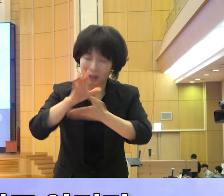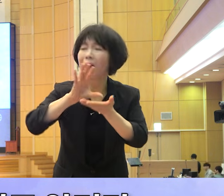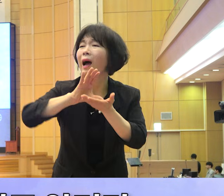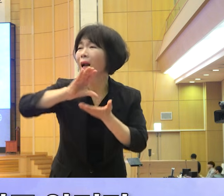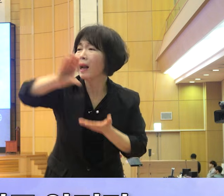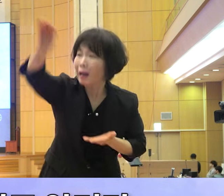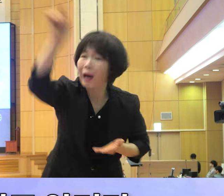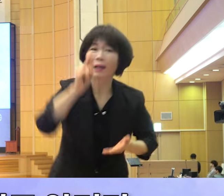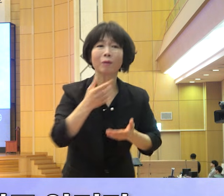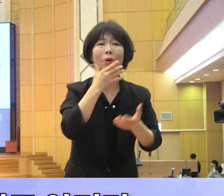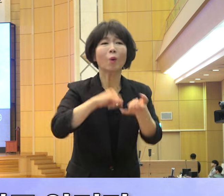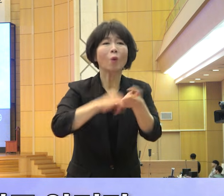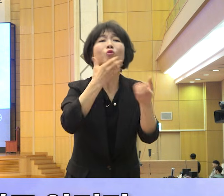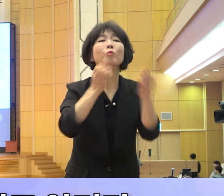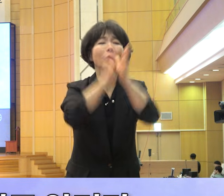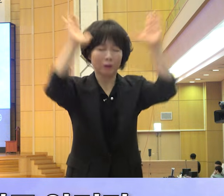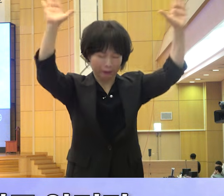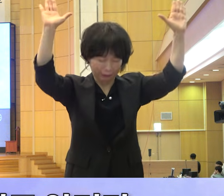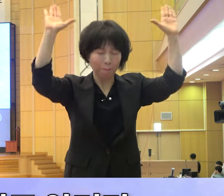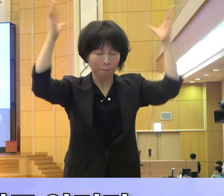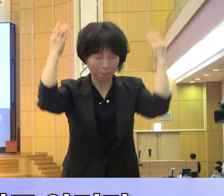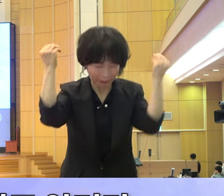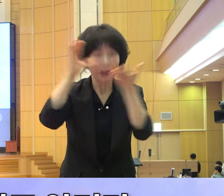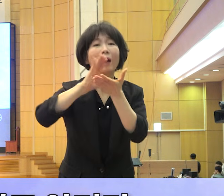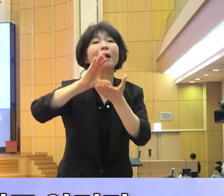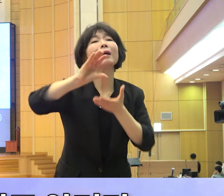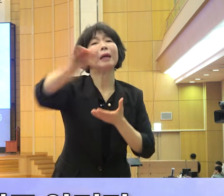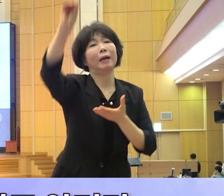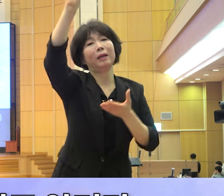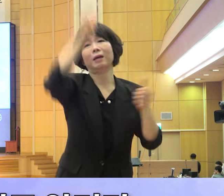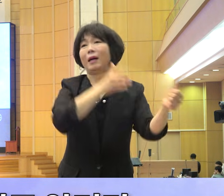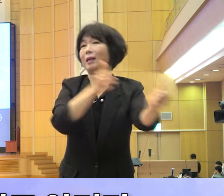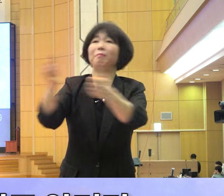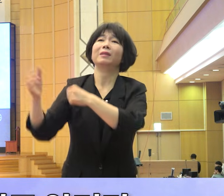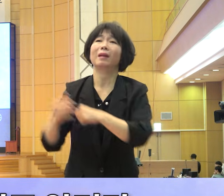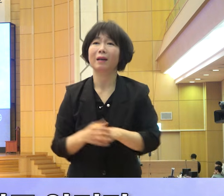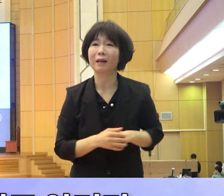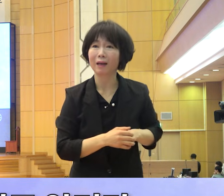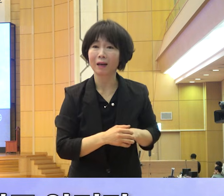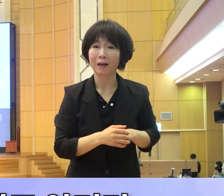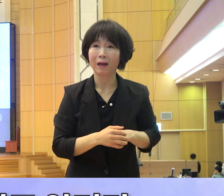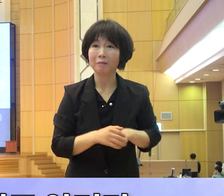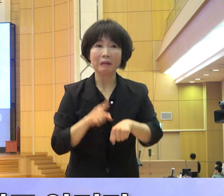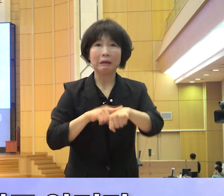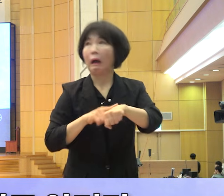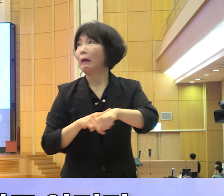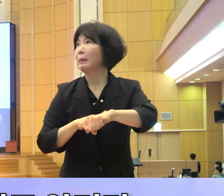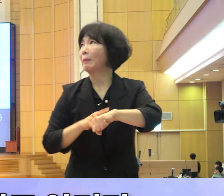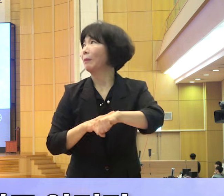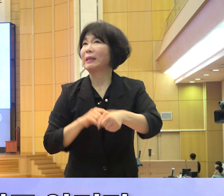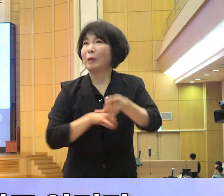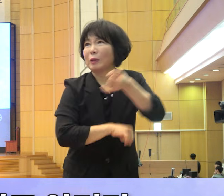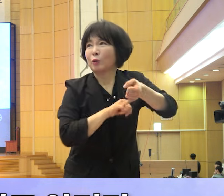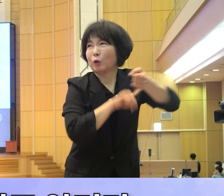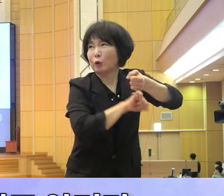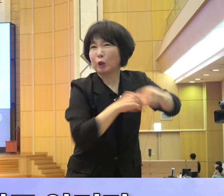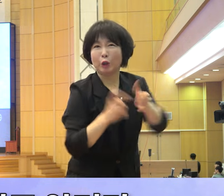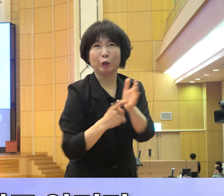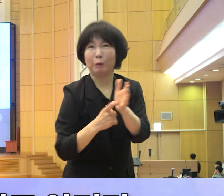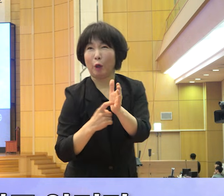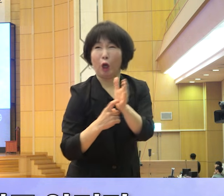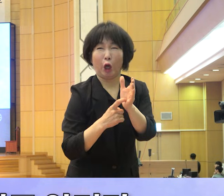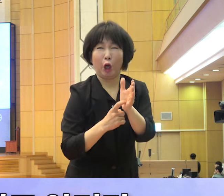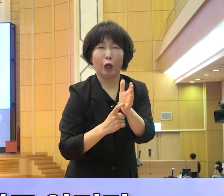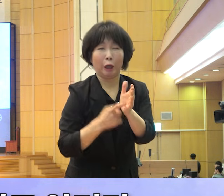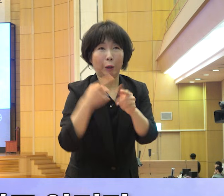나가더라도 꼭 축복 기도 받고 가세요. 할렐루야. 뭐가 그렇게 급해? 아무리 급하다 하더라도 축복 기도 안 받고 가면